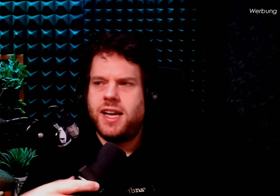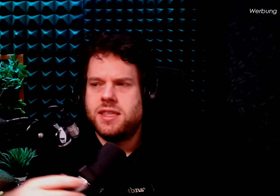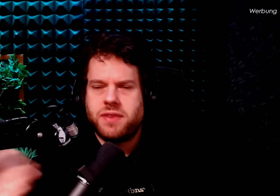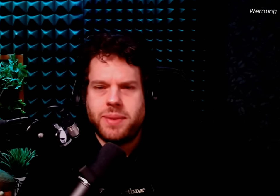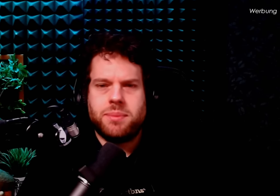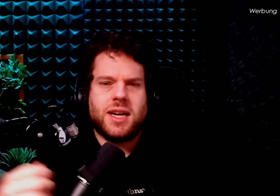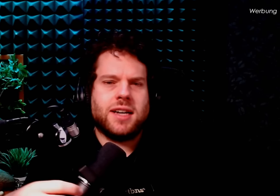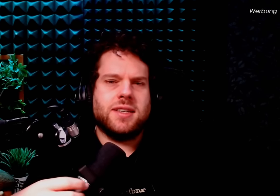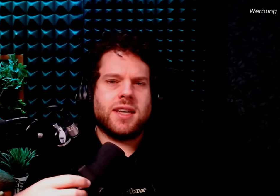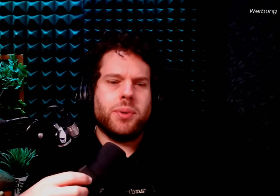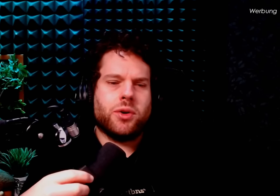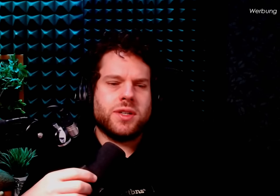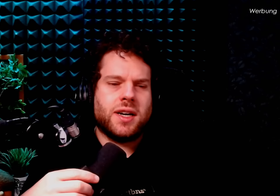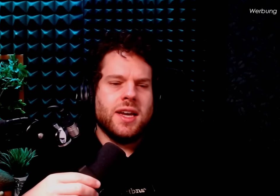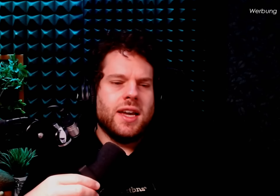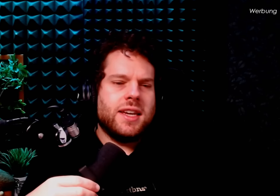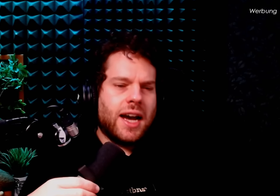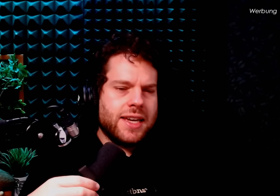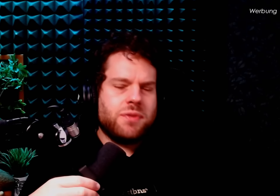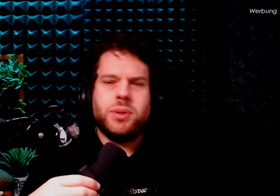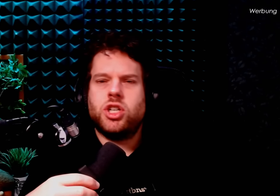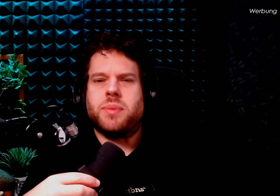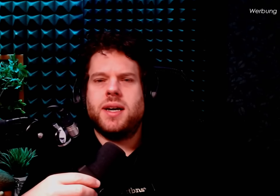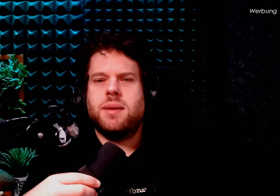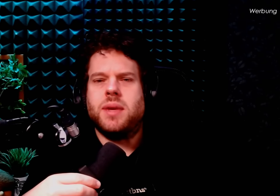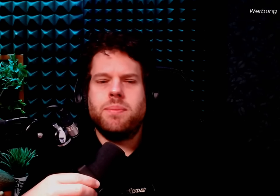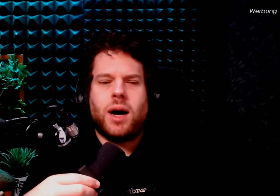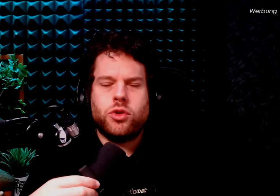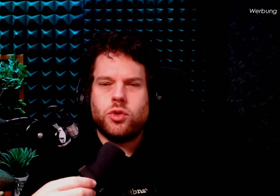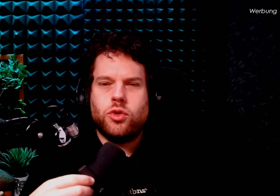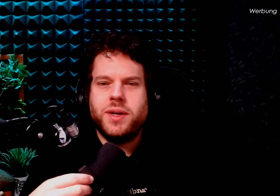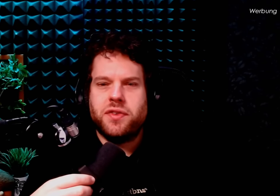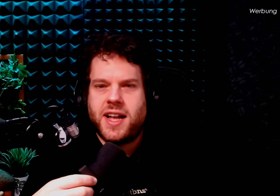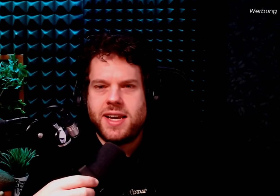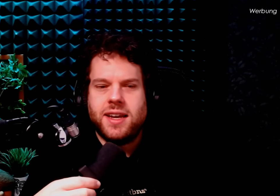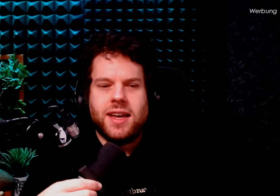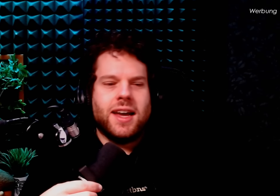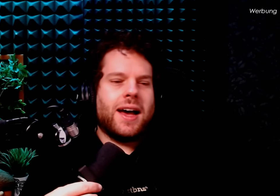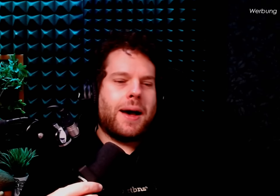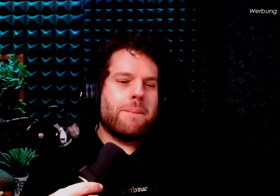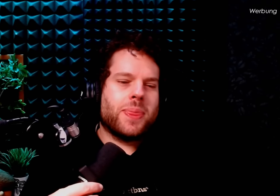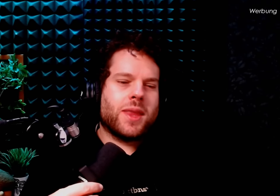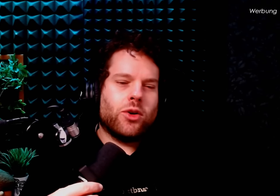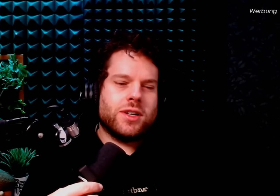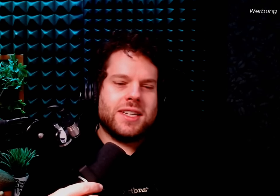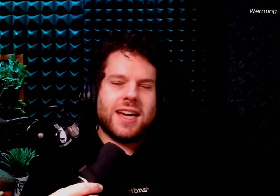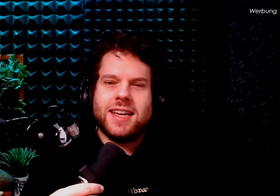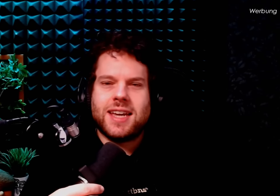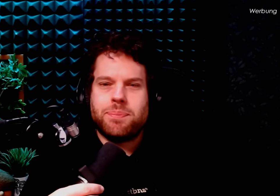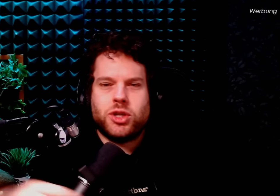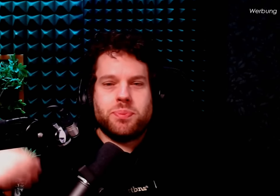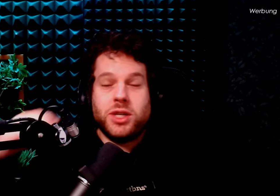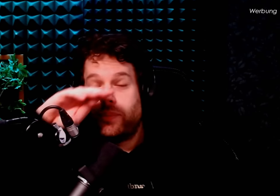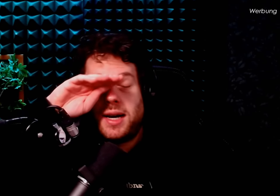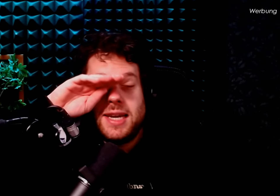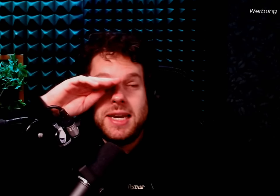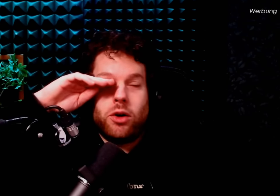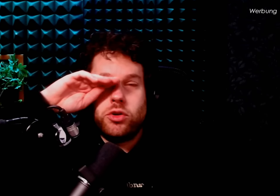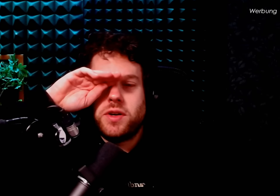fall halt zweimal am Tag die Treppe runter, ja, ich bin schon mal im Auto umgefallen, ähm, und ja, ich bin schon mal in ein Auto